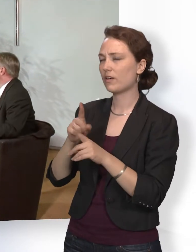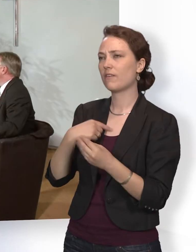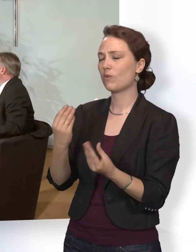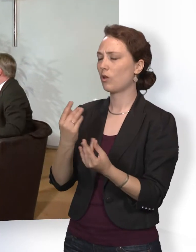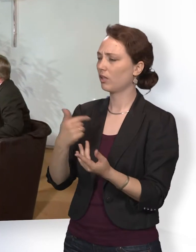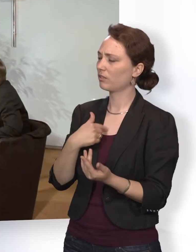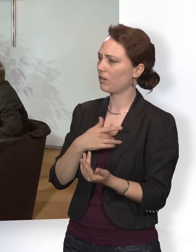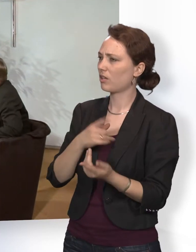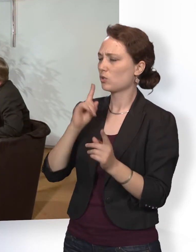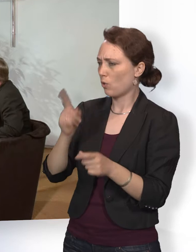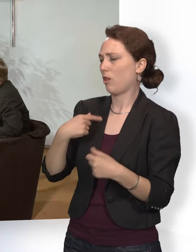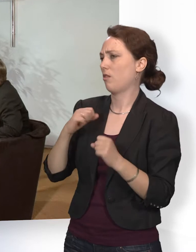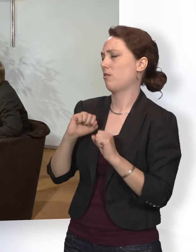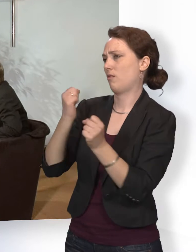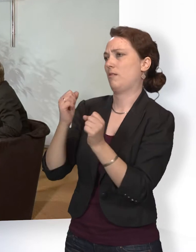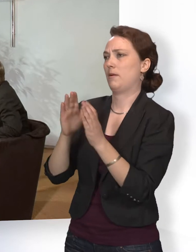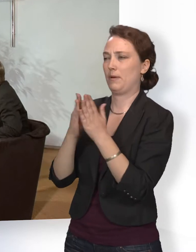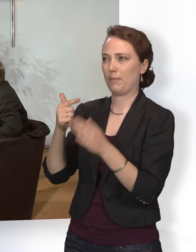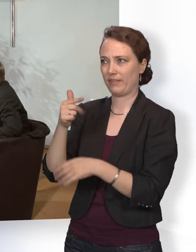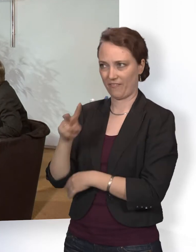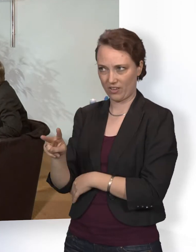Mhm. Ich hatte